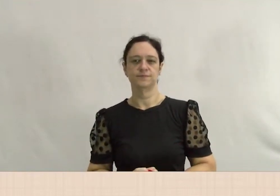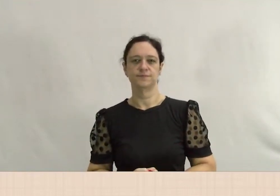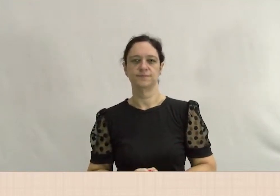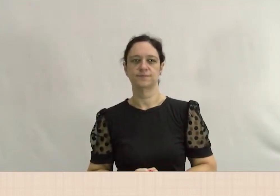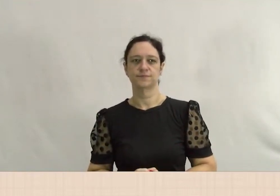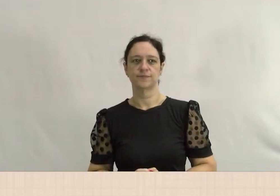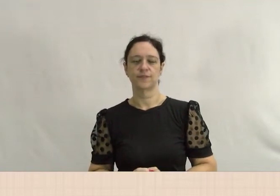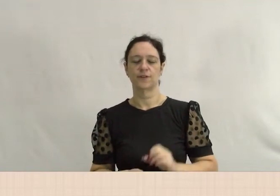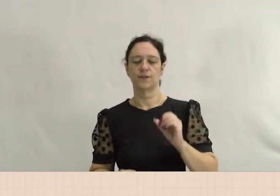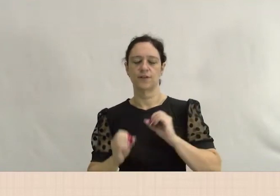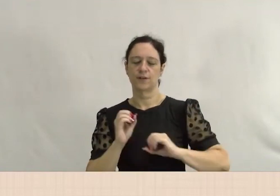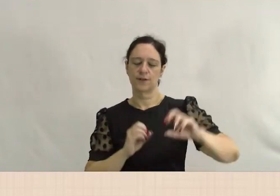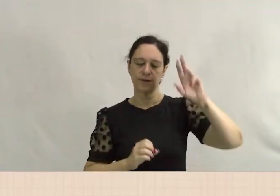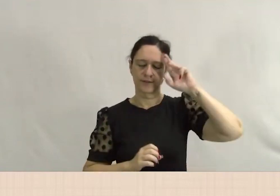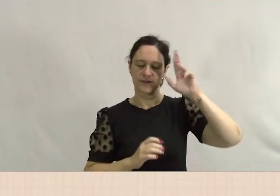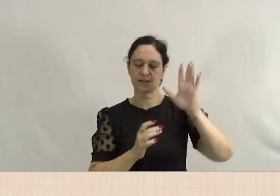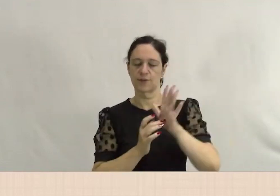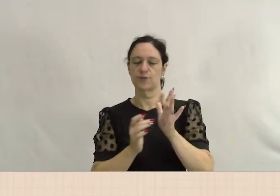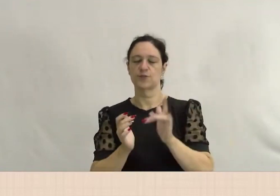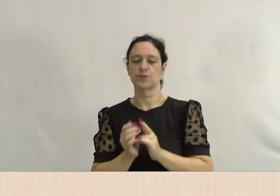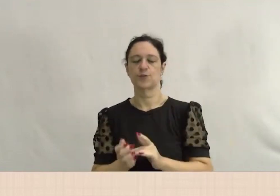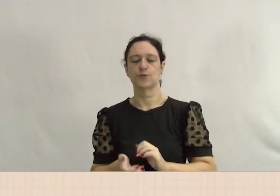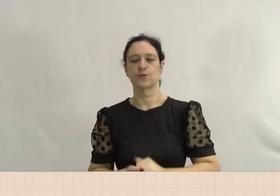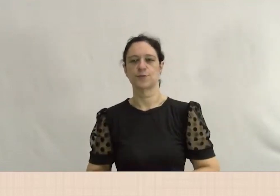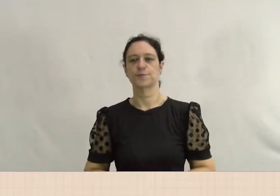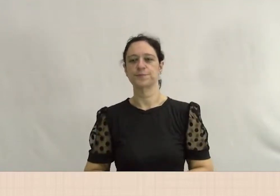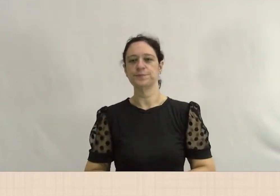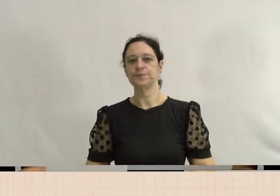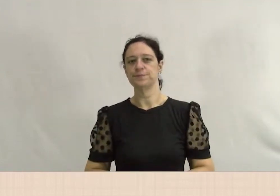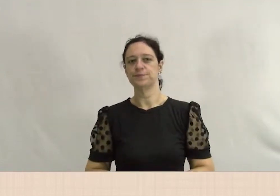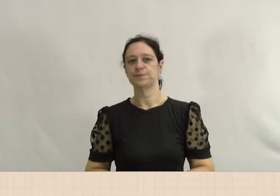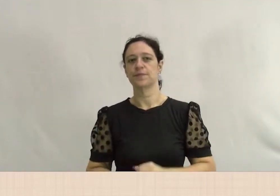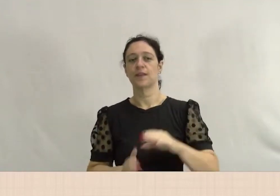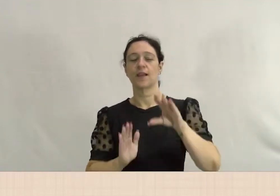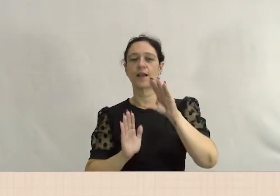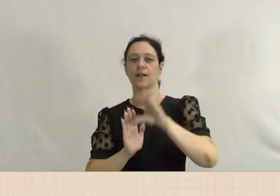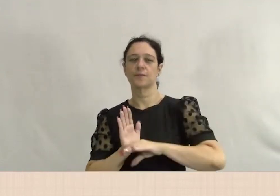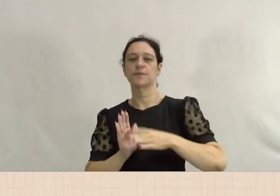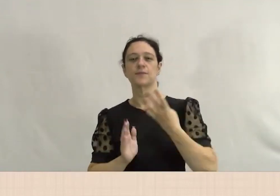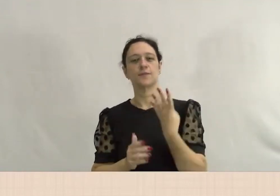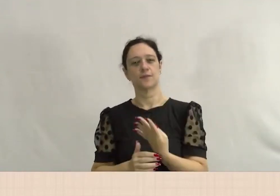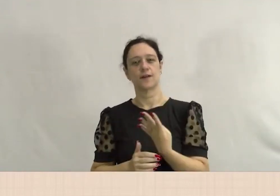ó Senhor Jesus. Vamos lá. 4.